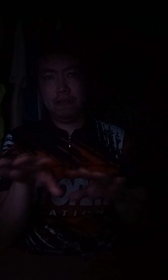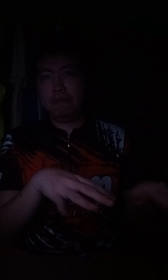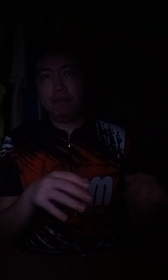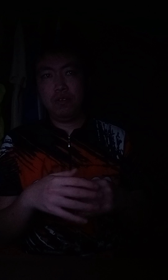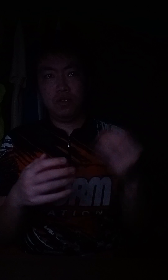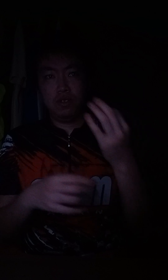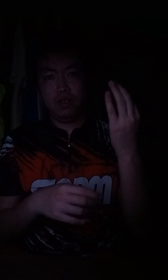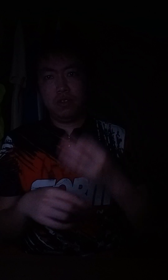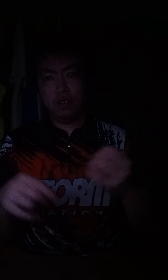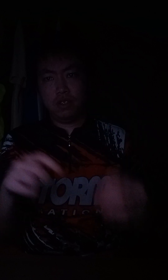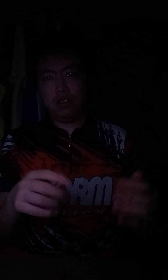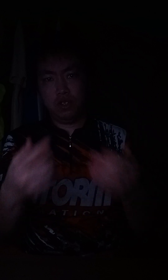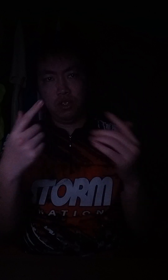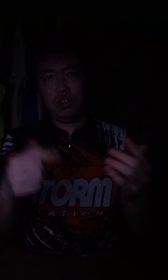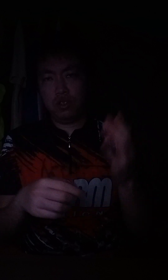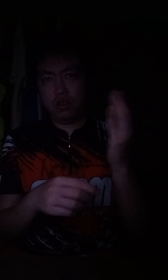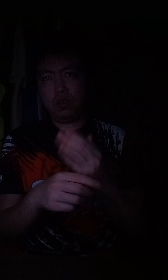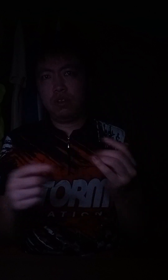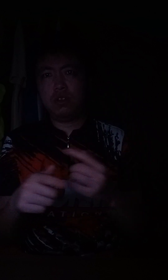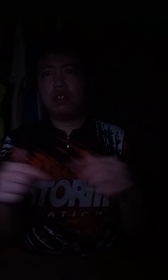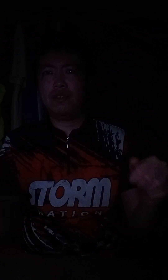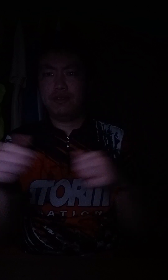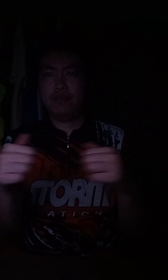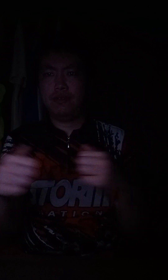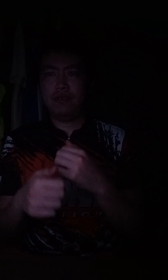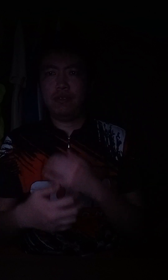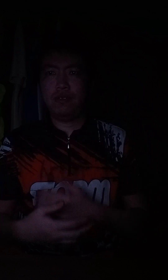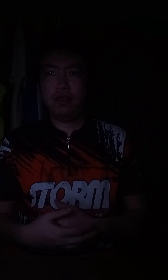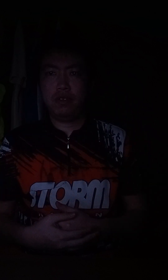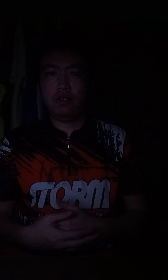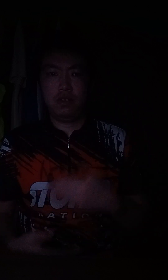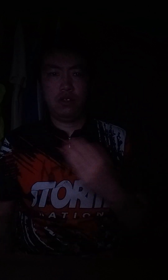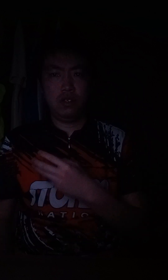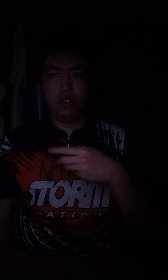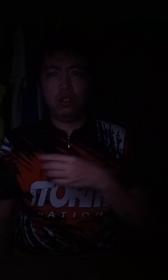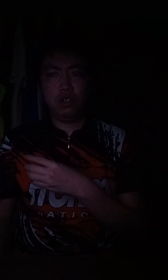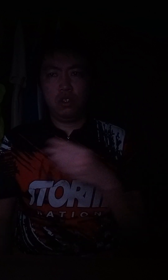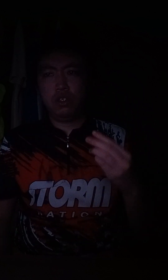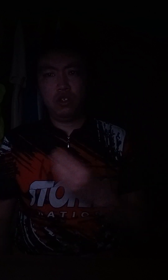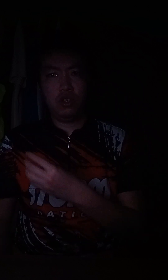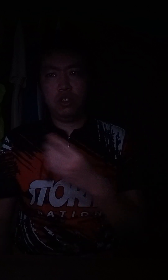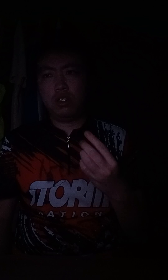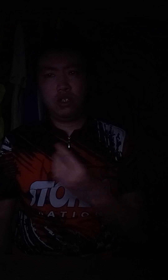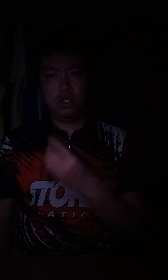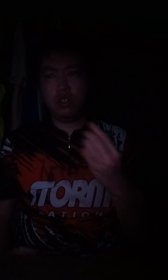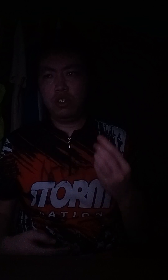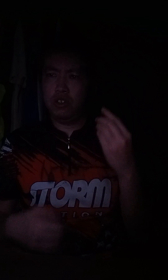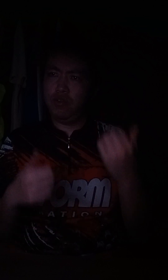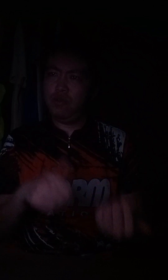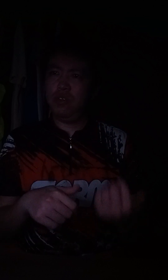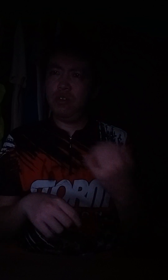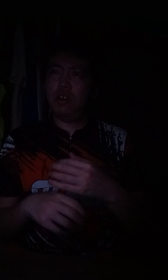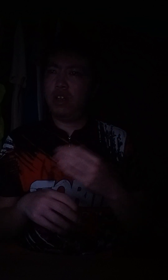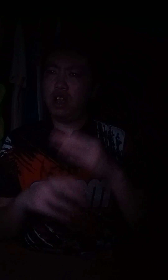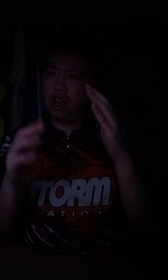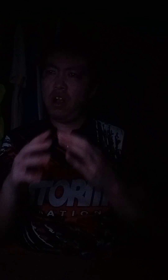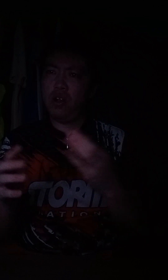차량도 넘어진 화물차를 피하지 못하고 들이받았습니다. 이 사고로 60대 화물차 운전자가 숨지고 나머지 운전자들도 부상을